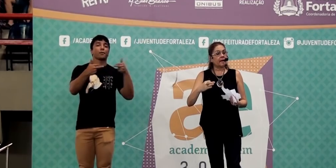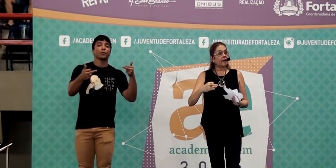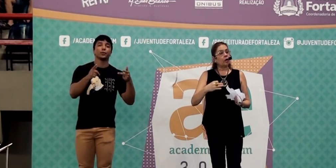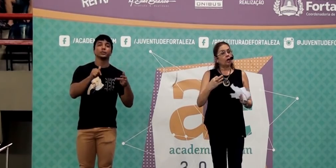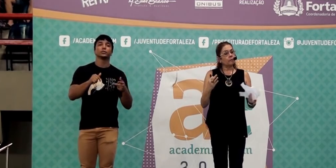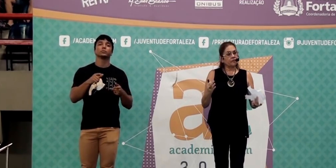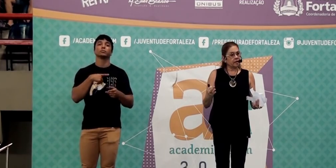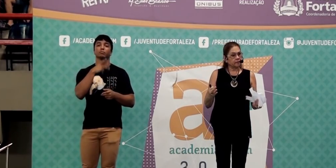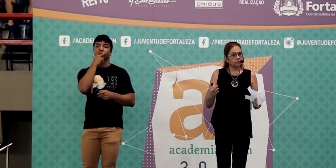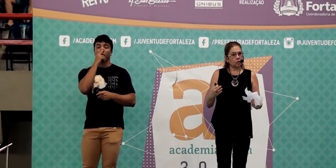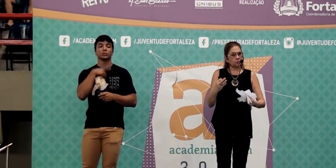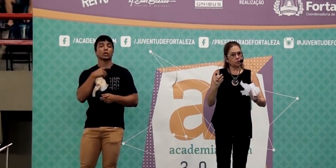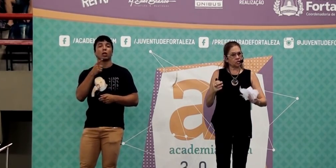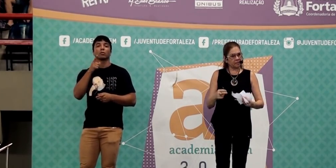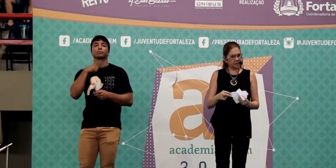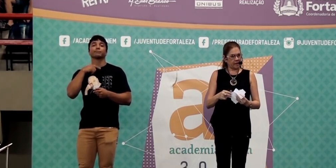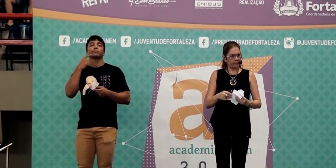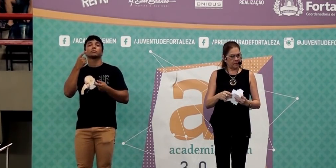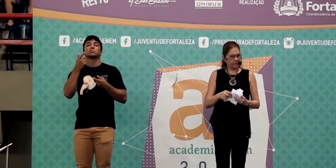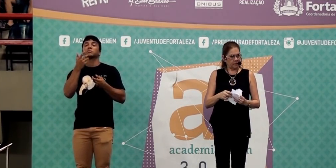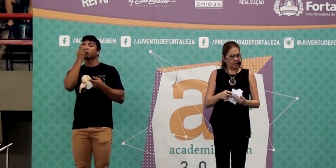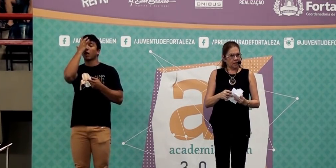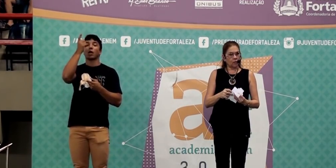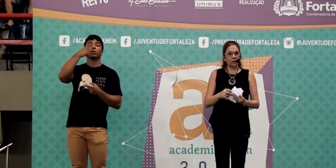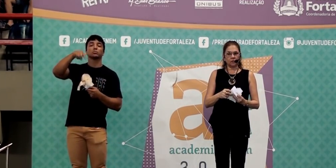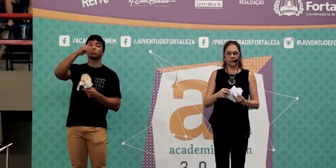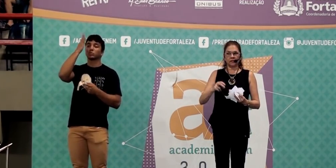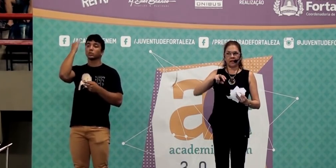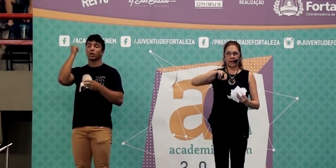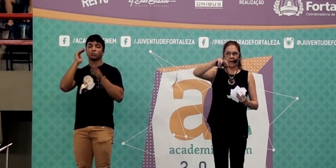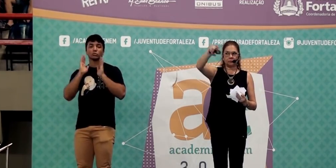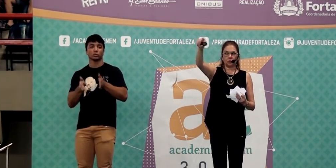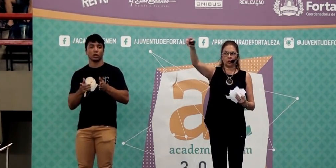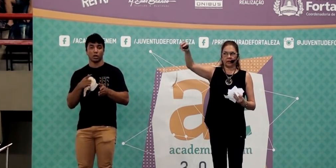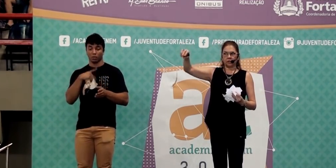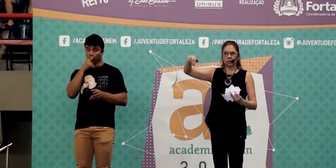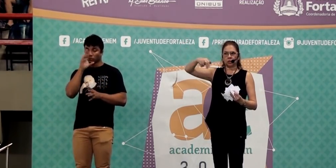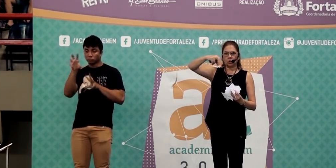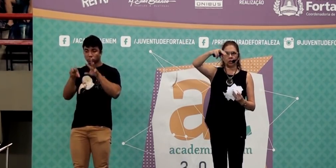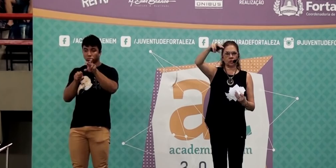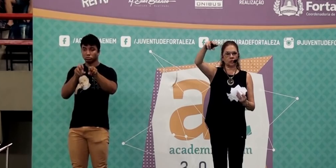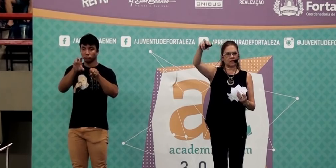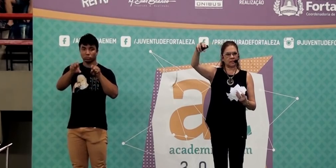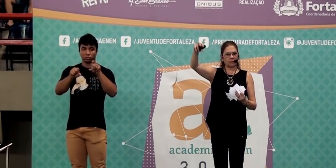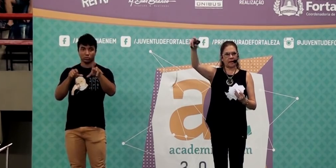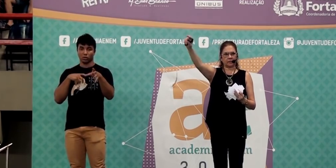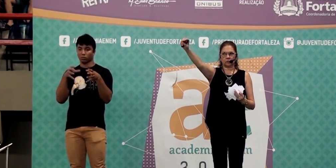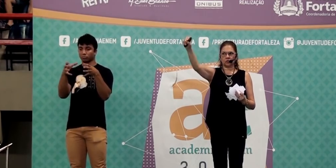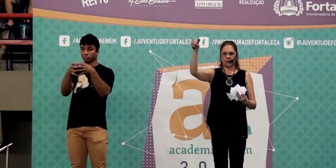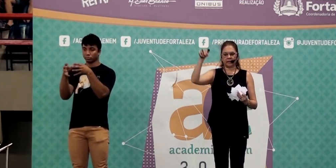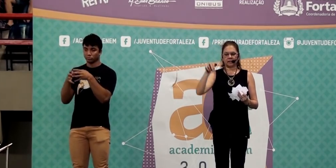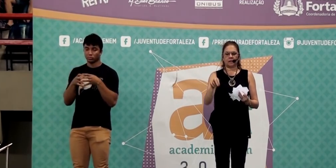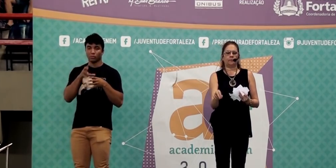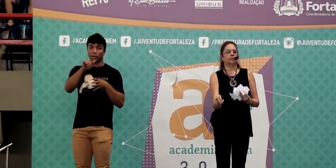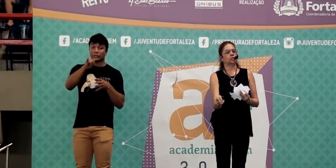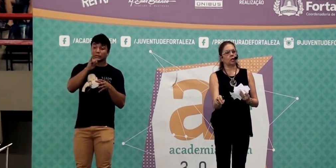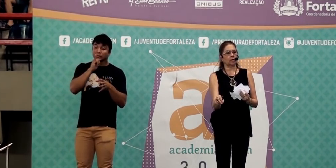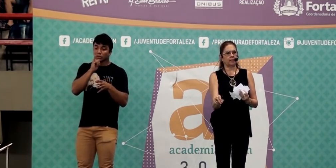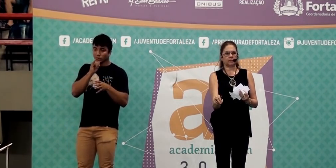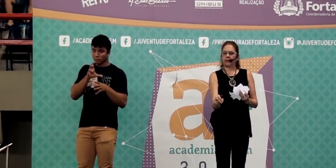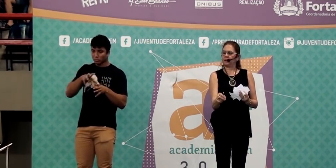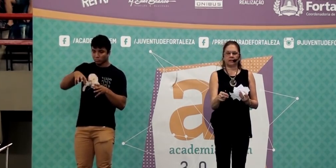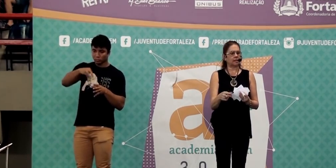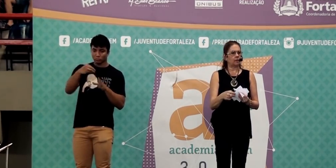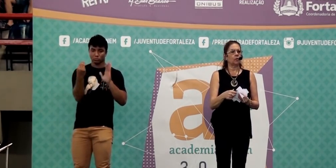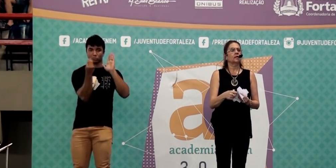que é óbvia, todo mundo já sabe. E quando você captura de todos os espaços um exemplo e